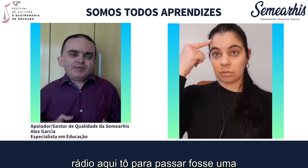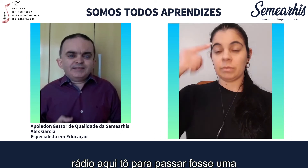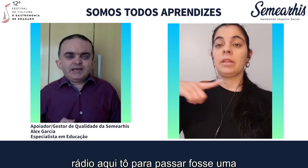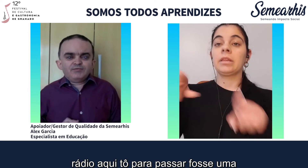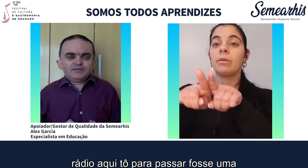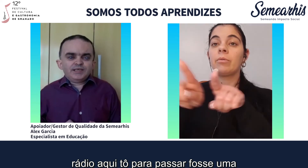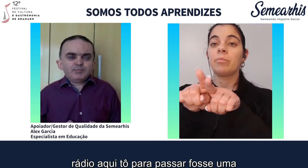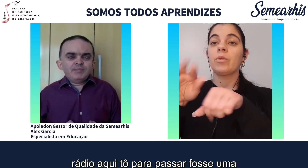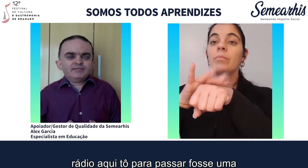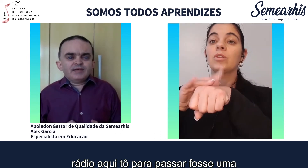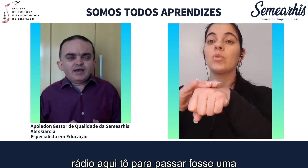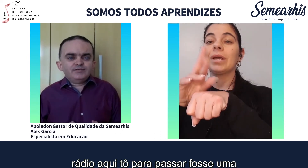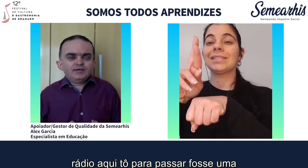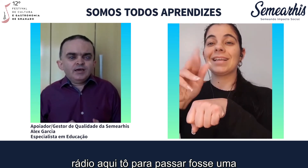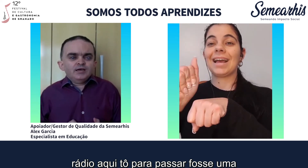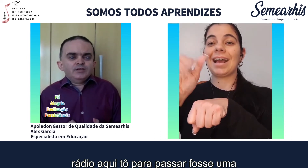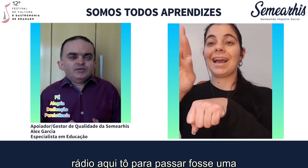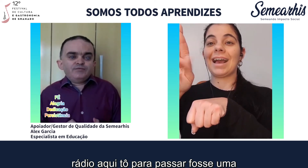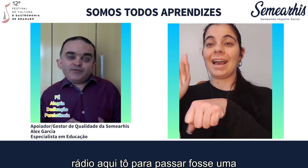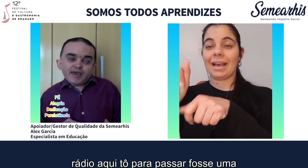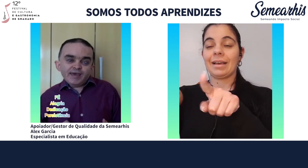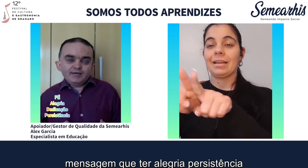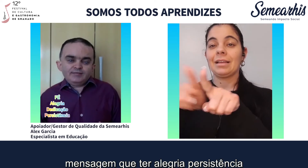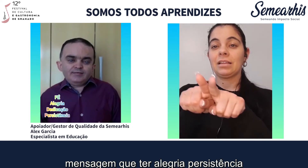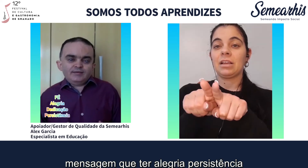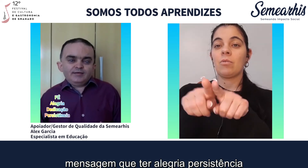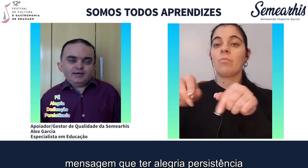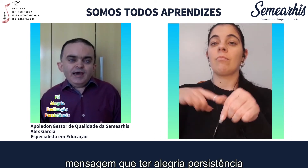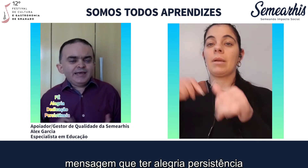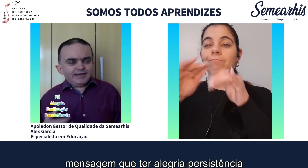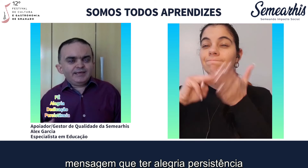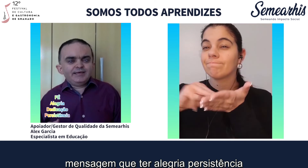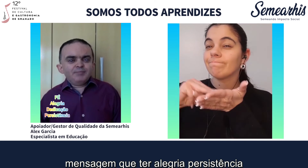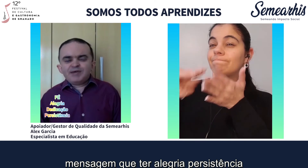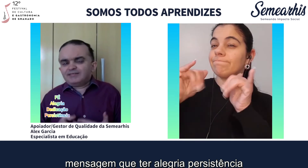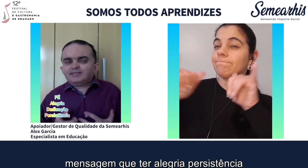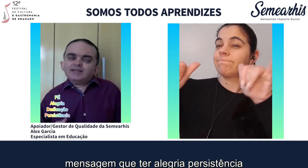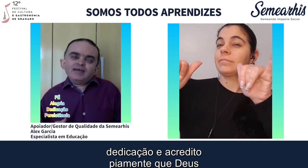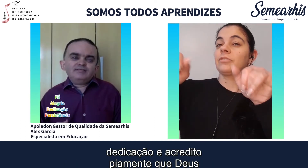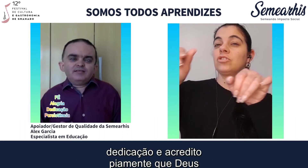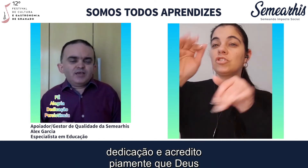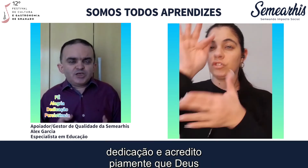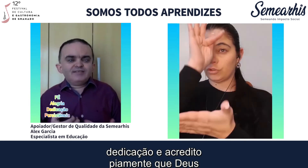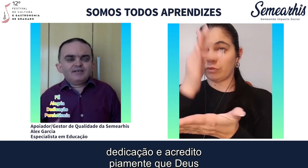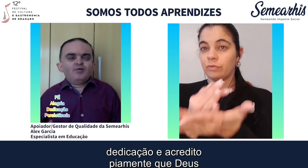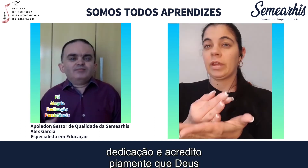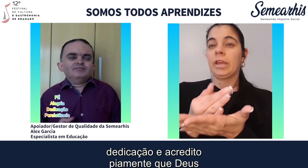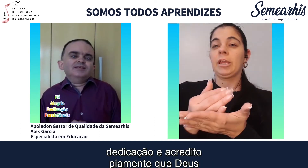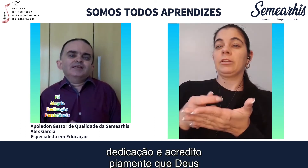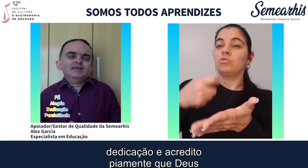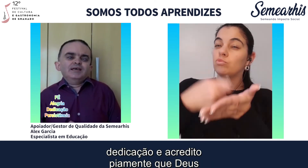para passar a vocês uma mensagem de fé, alegria, persistência,